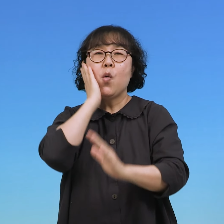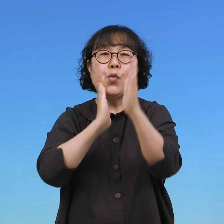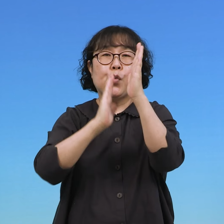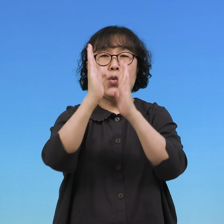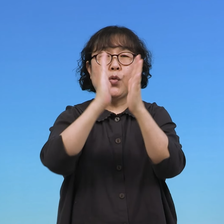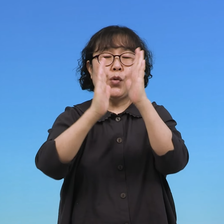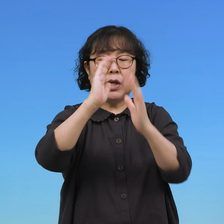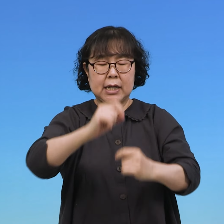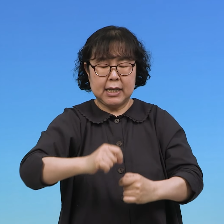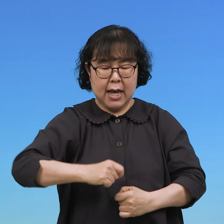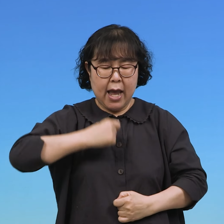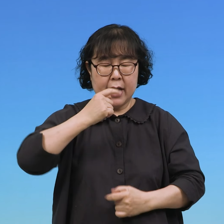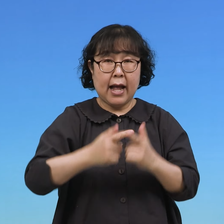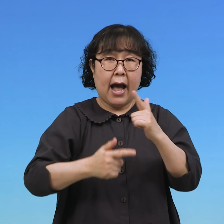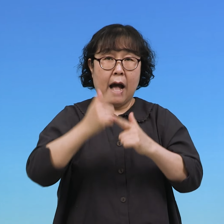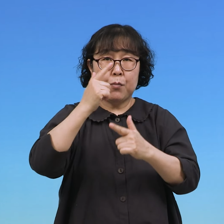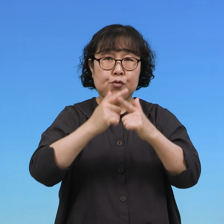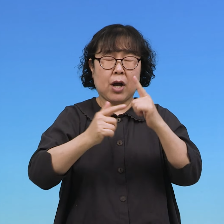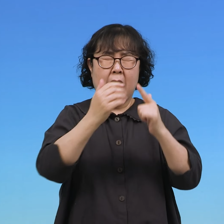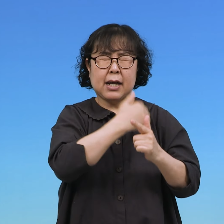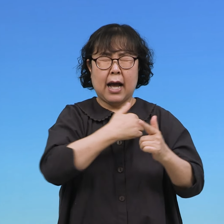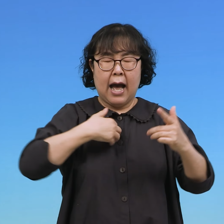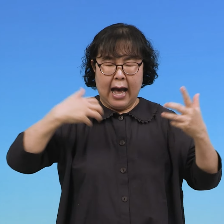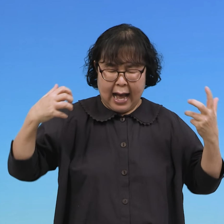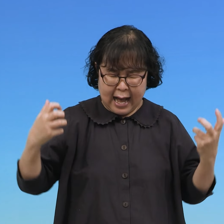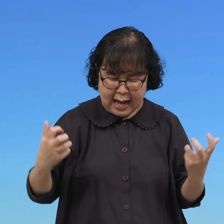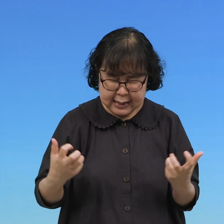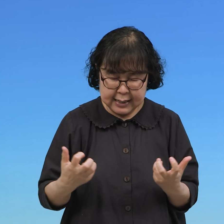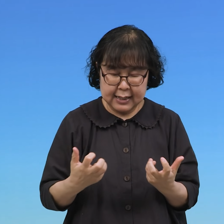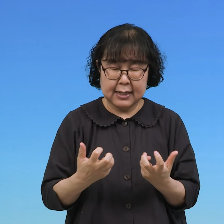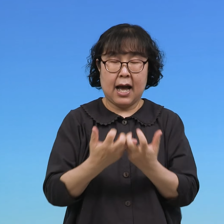푸른 의의 나무가 가득한 세상,